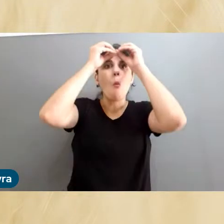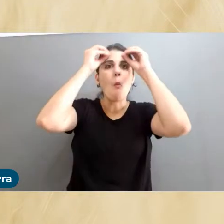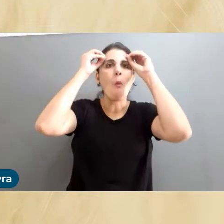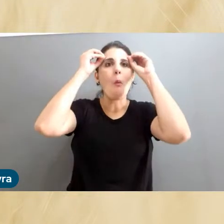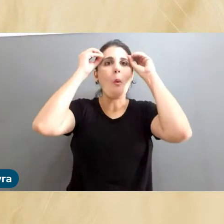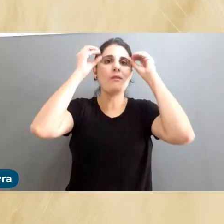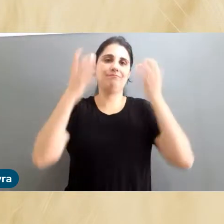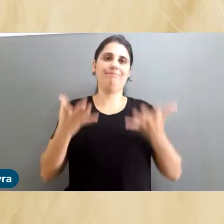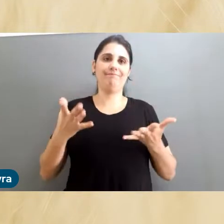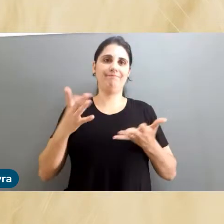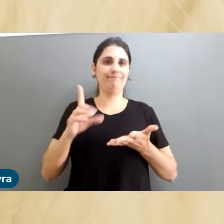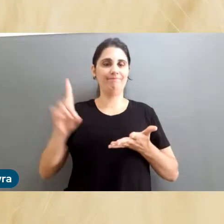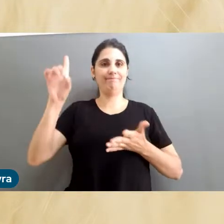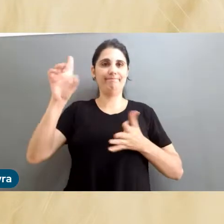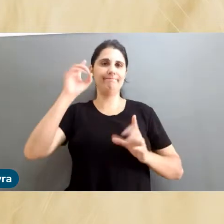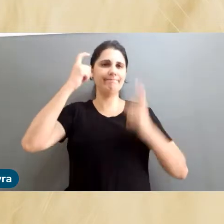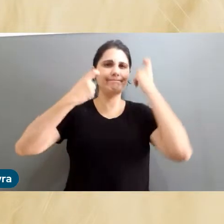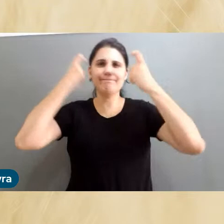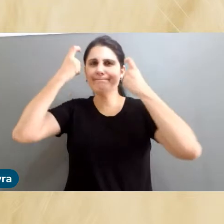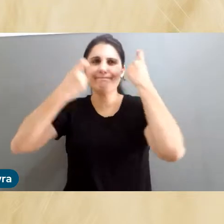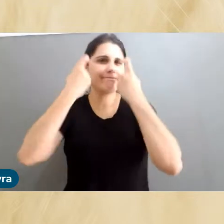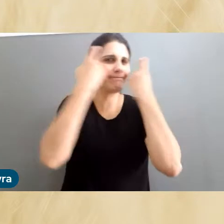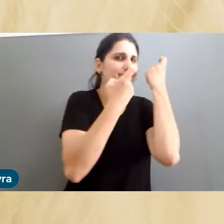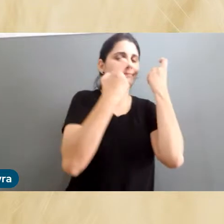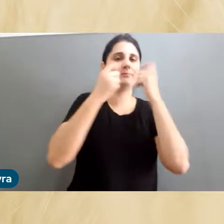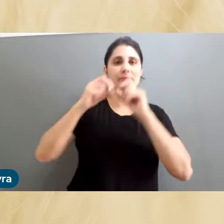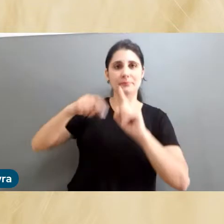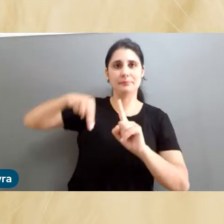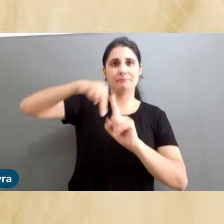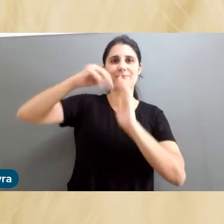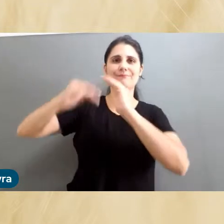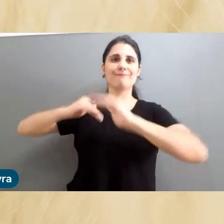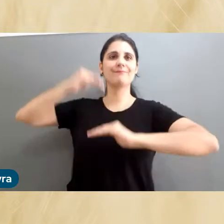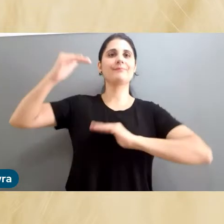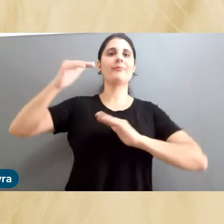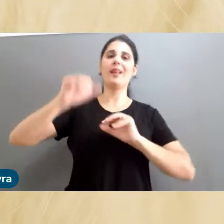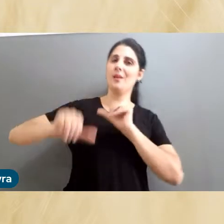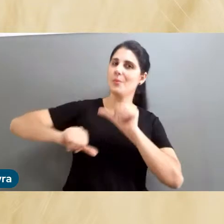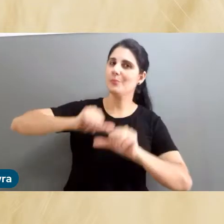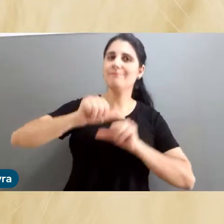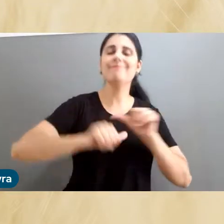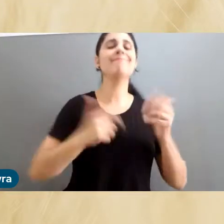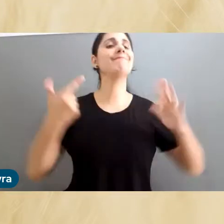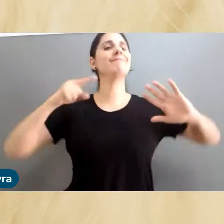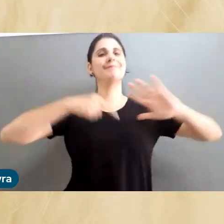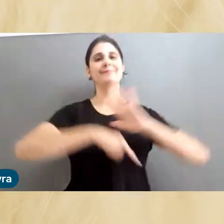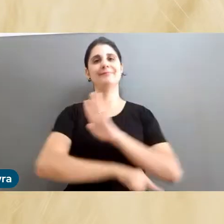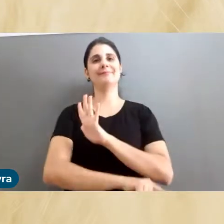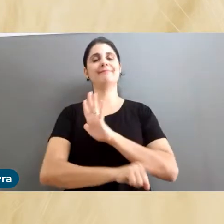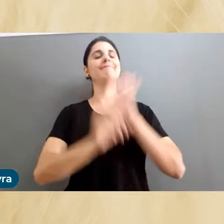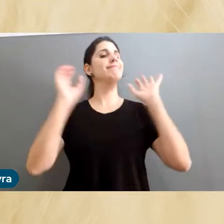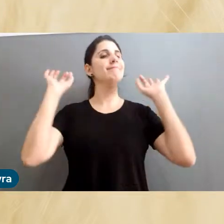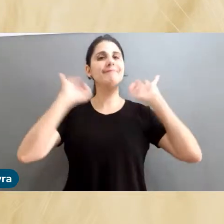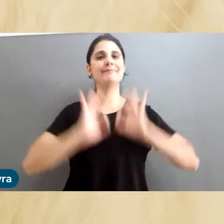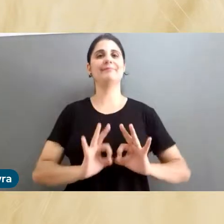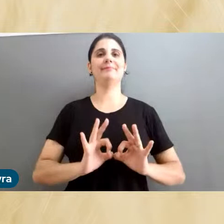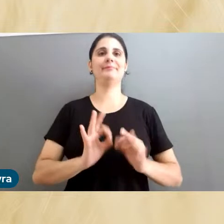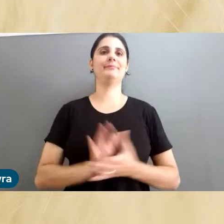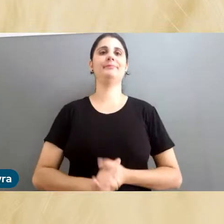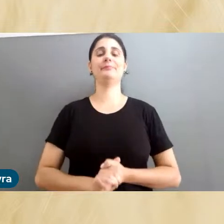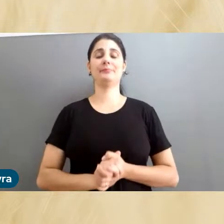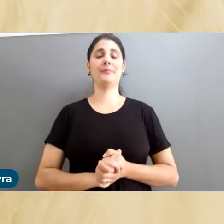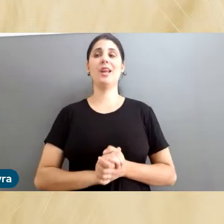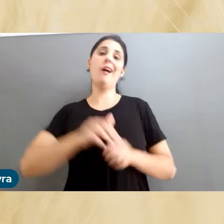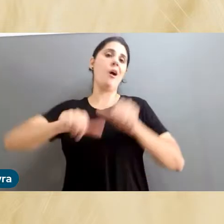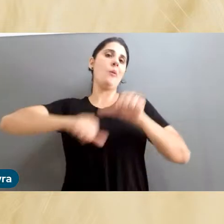Deus está preocupado, os espíritos superiores se ocupam de transformações profundas e definitivas, e não de